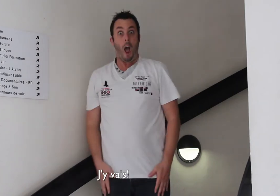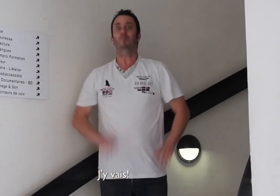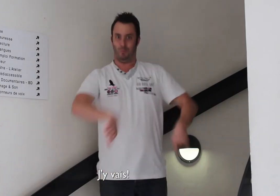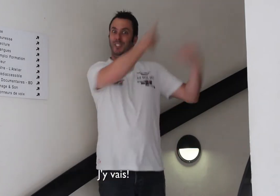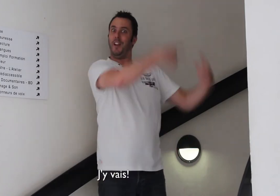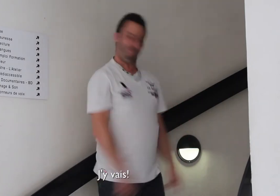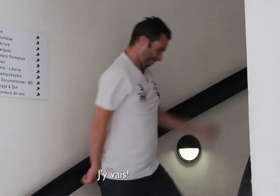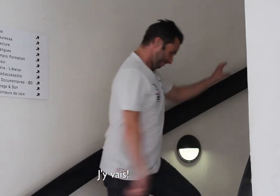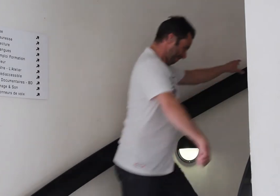J'y vais.